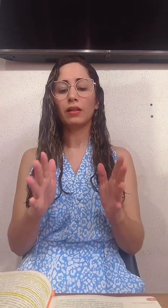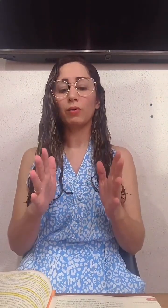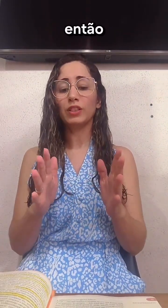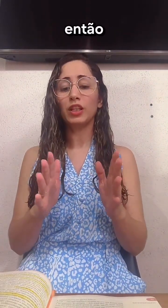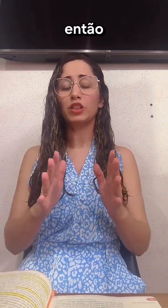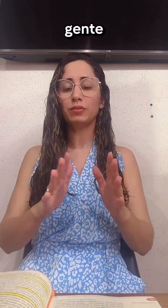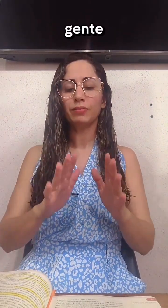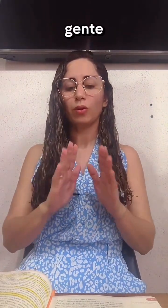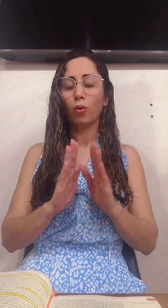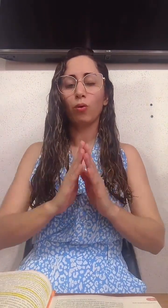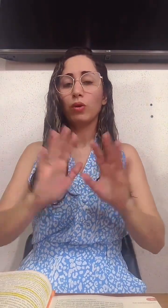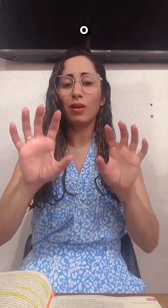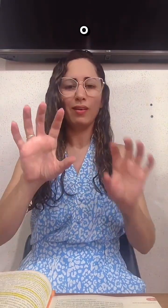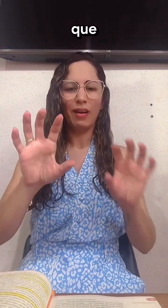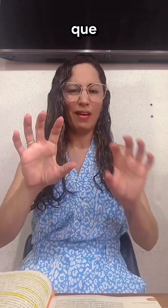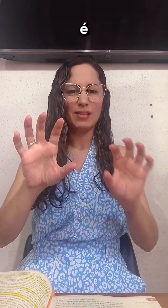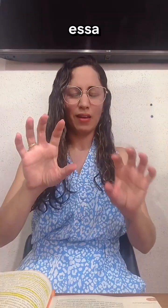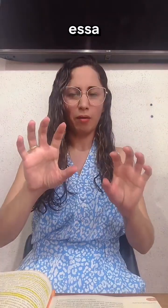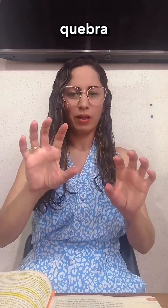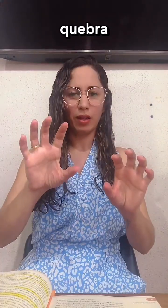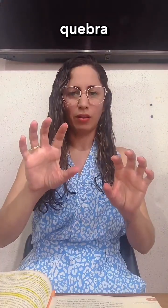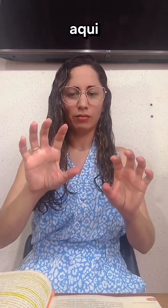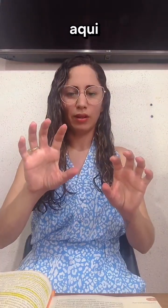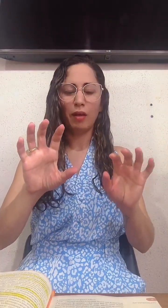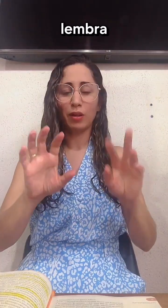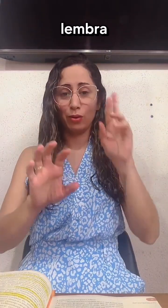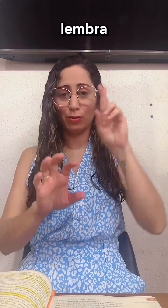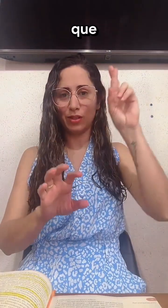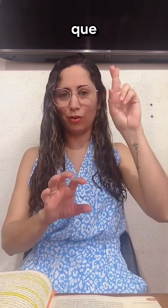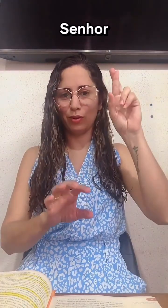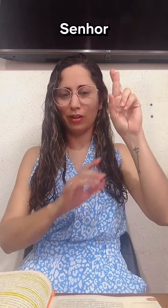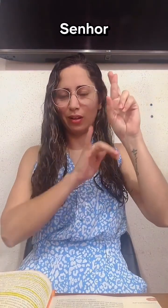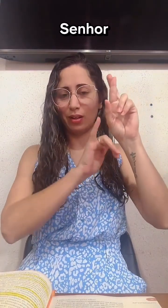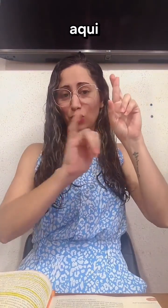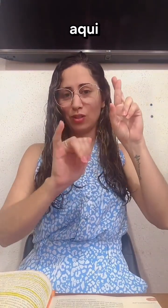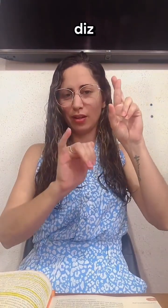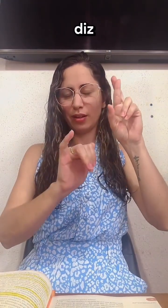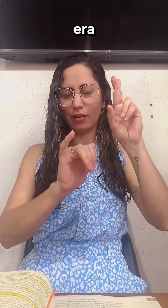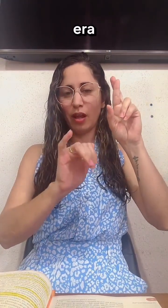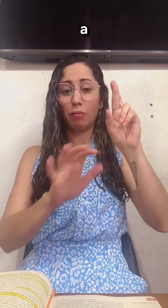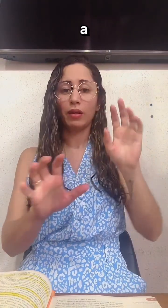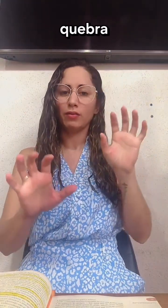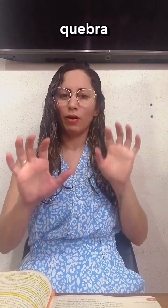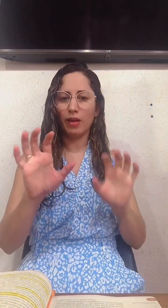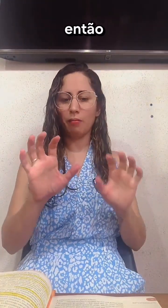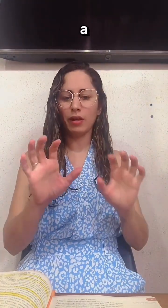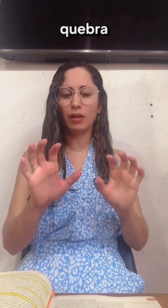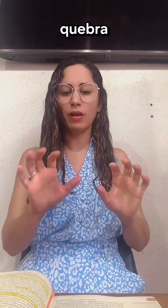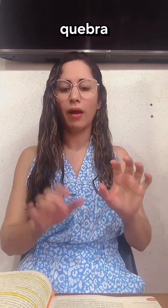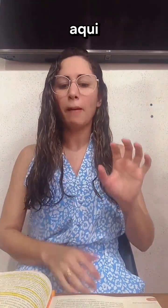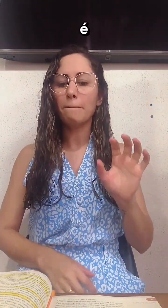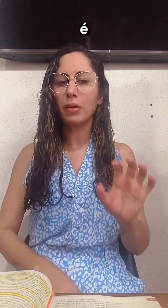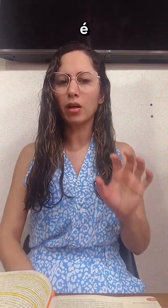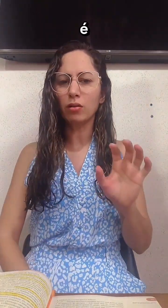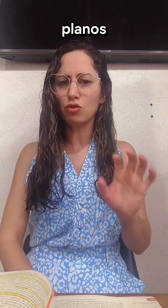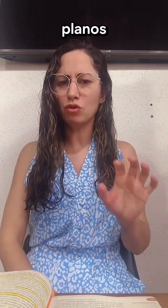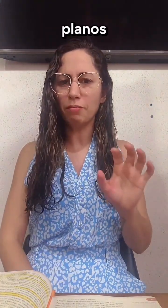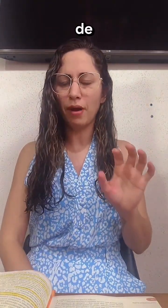Então o que é essa quebra aqui? Lembra que o Senhor aqui diz era a quebra? Então a quebra aqui é planos de